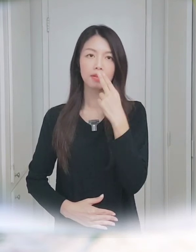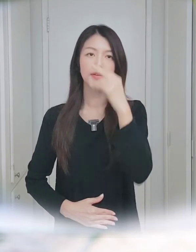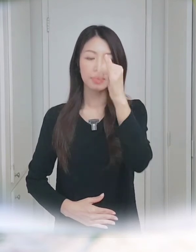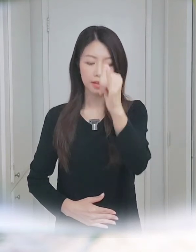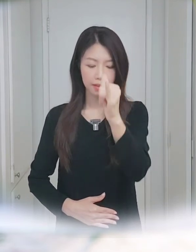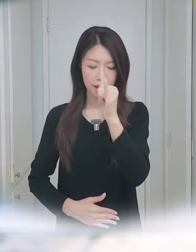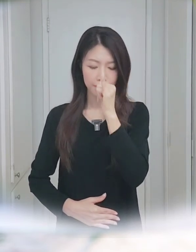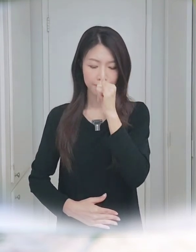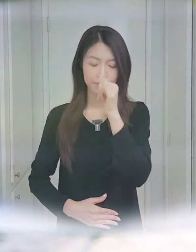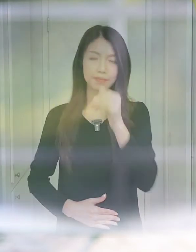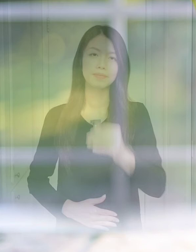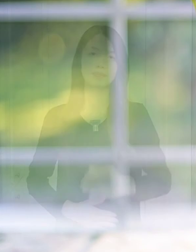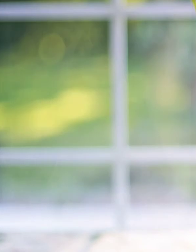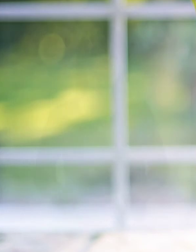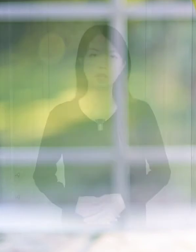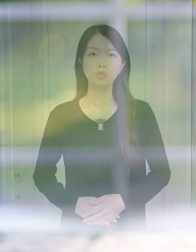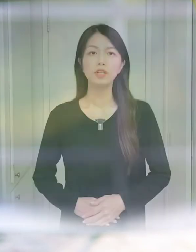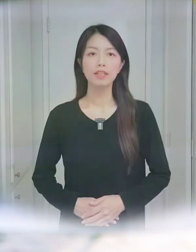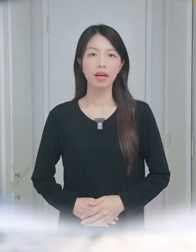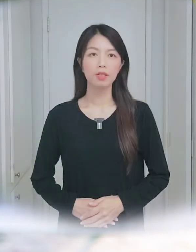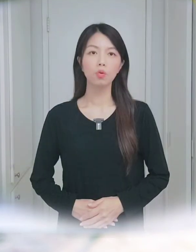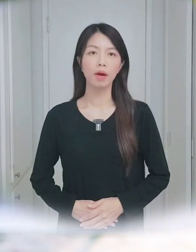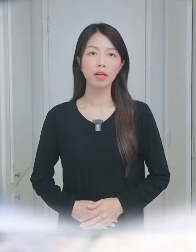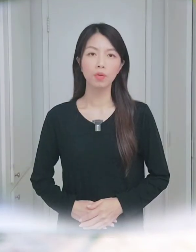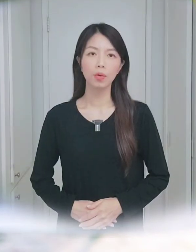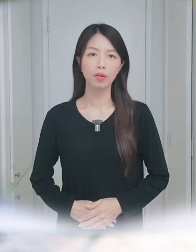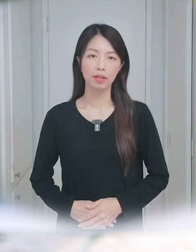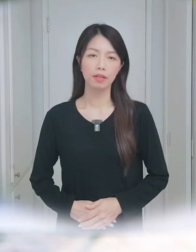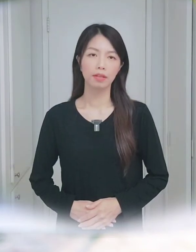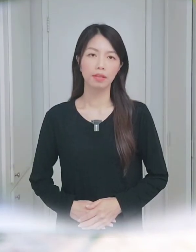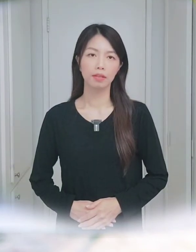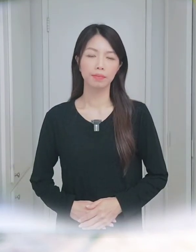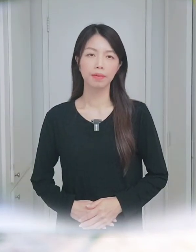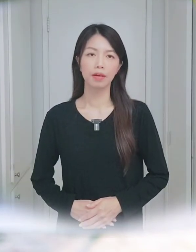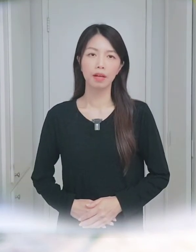생명 있네. 우는 자의 소망 위로는